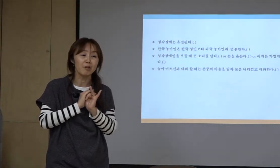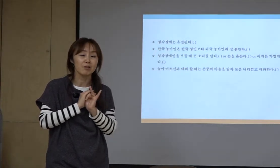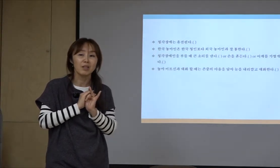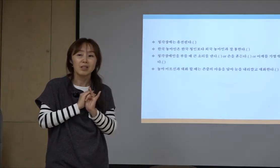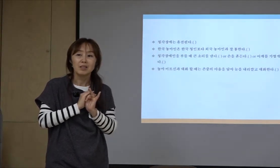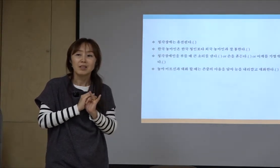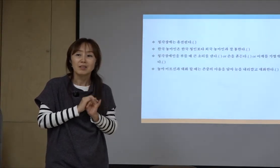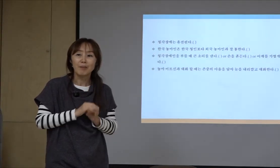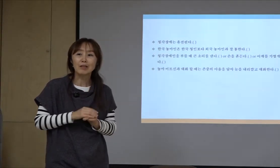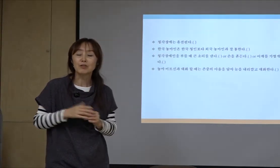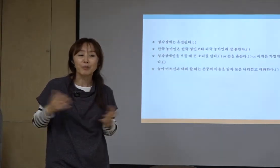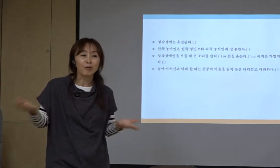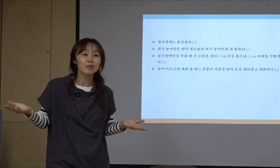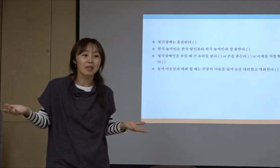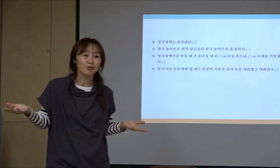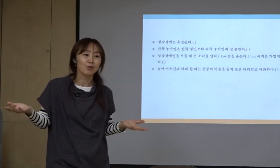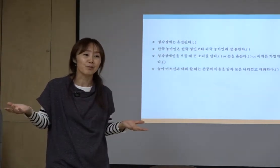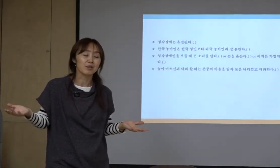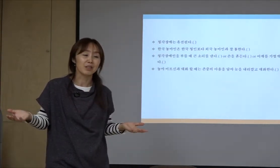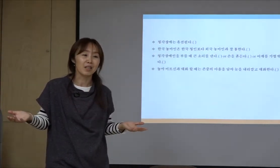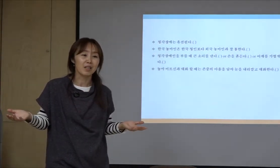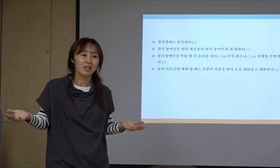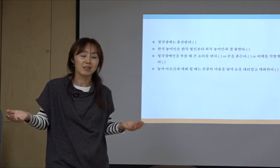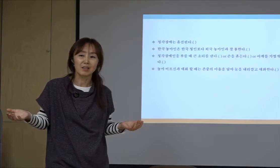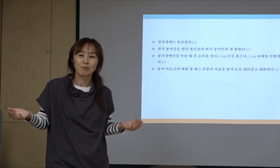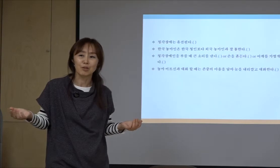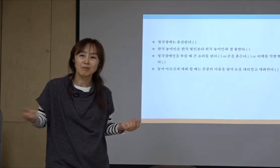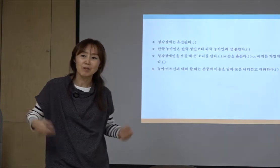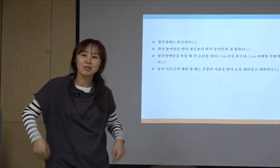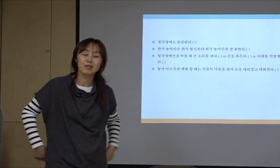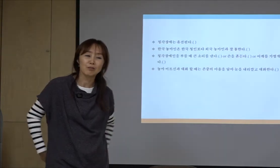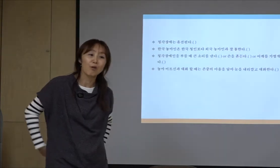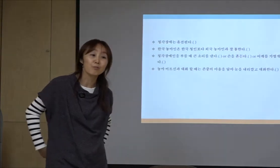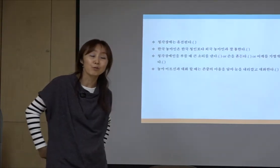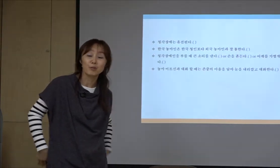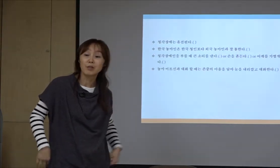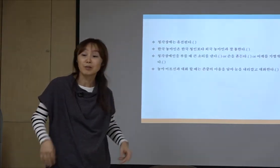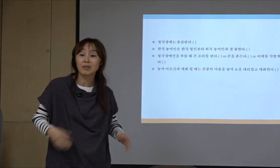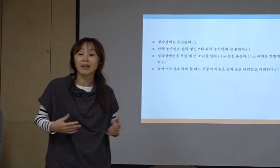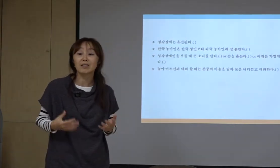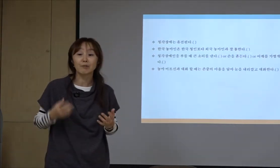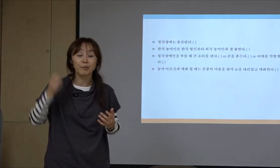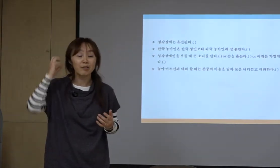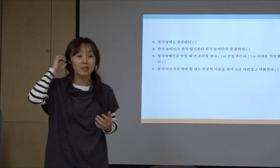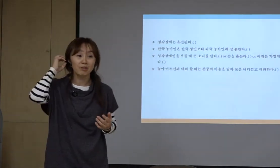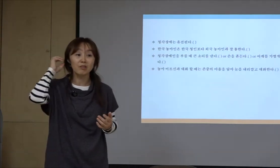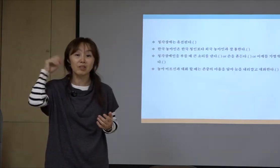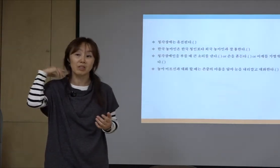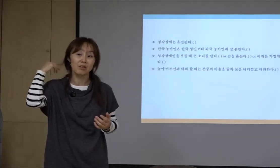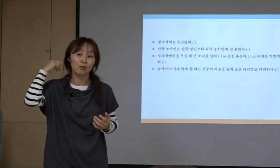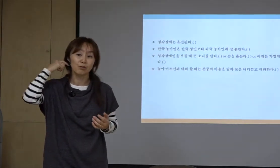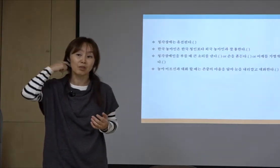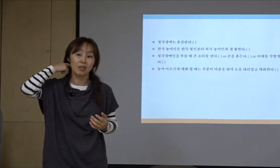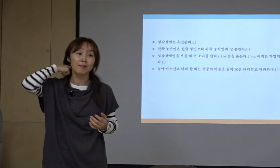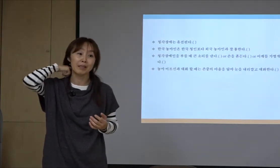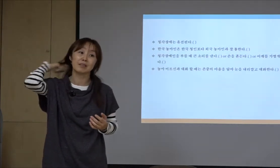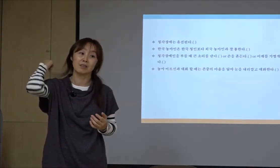되면 바로 이제 병원을 갈 수가 없으니까 그냥 뭐 침 맞히고 없고 뭐 이러면서 달래다 보면 이제 청력을 잃는 경우들이 되게 많았어요.